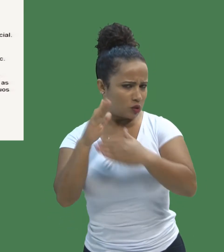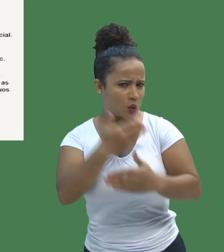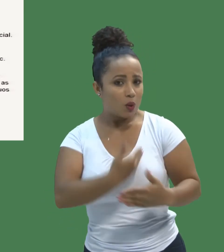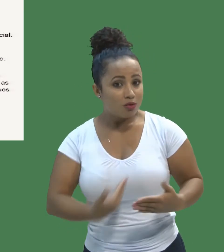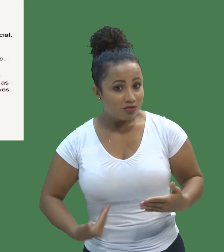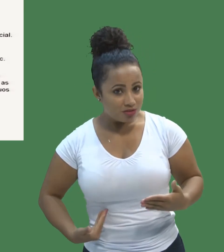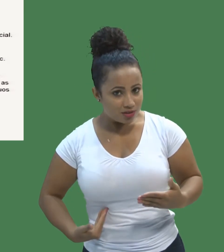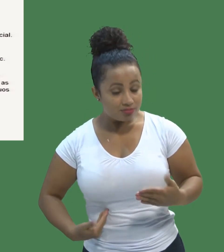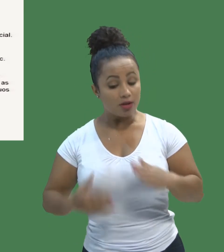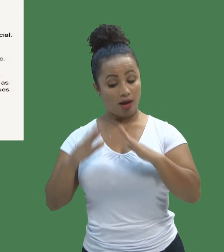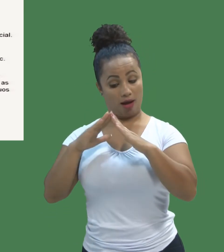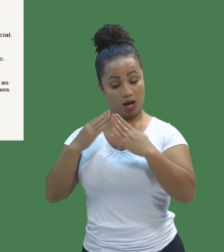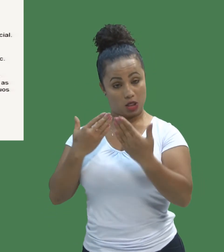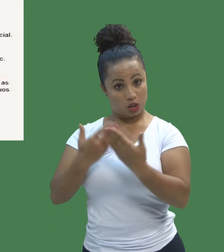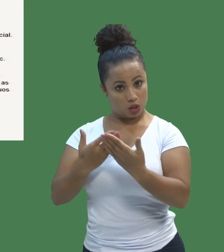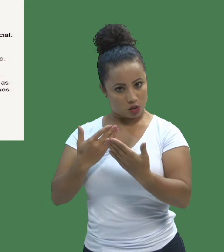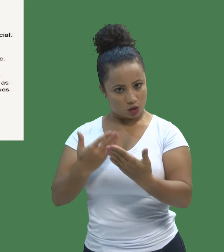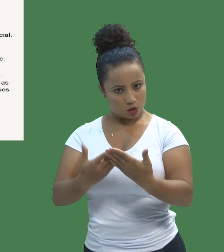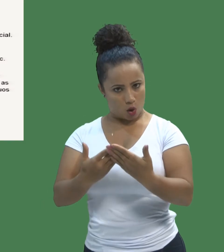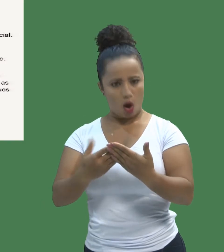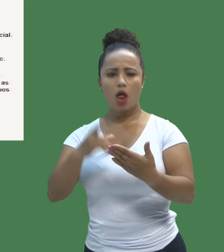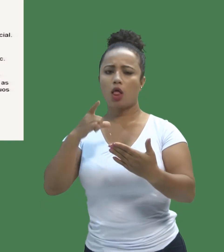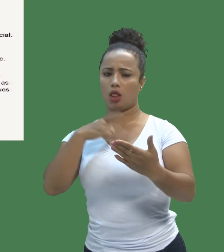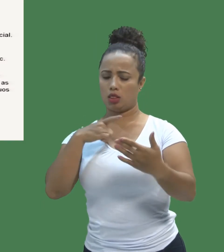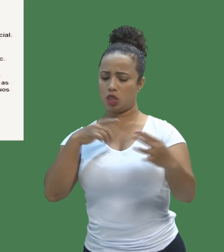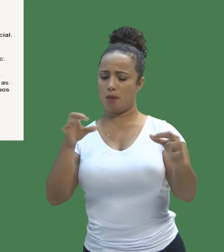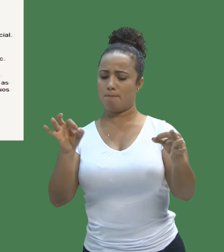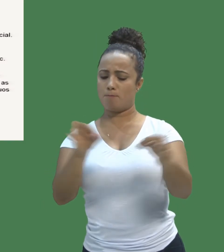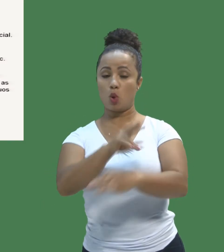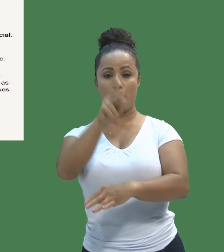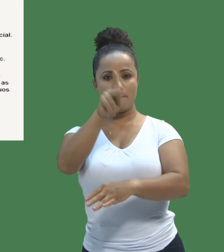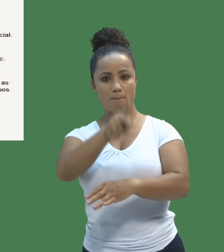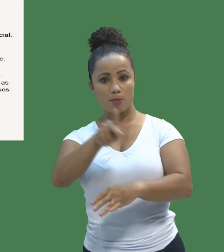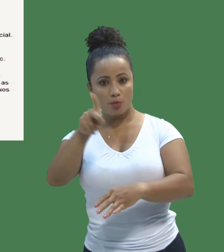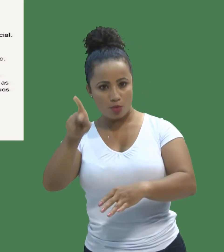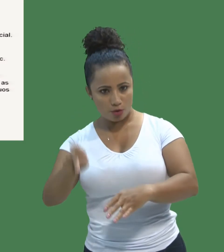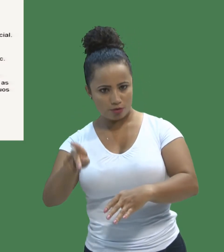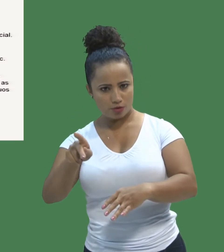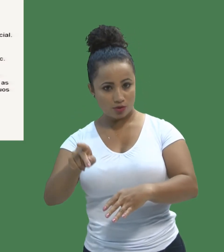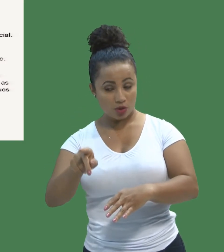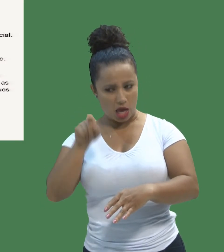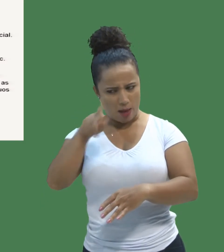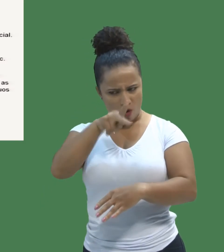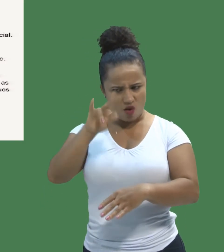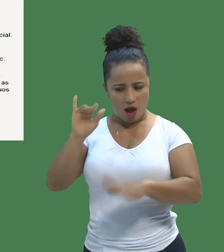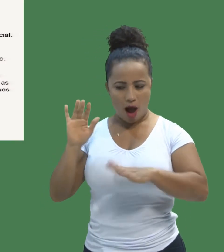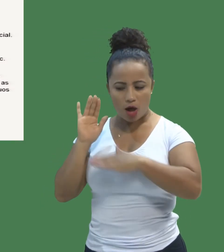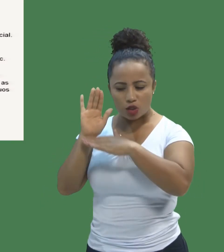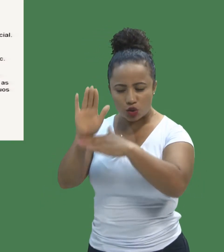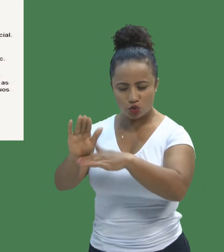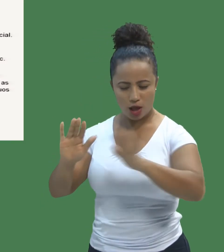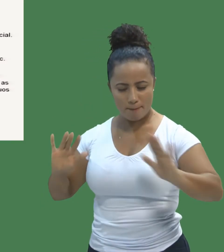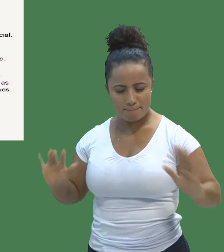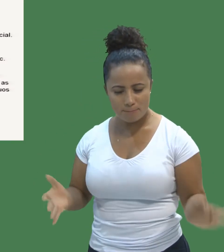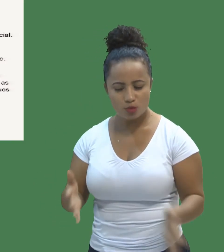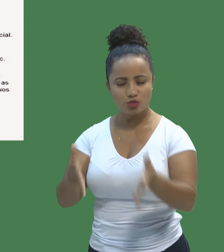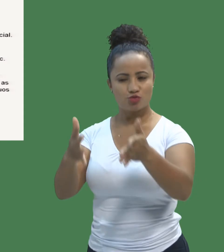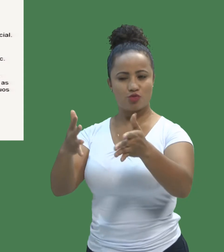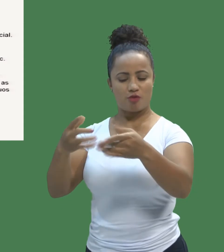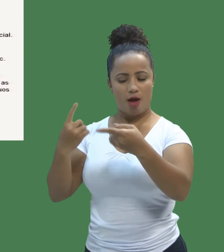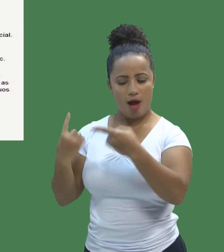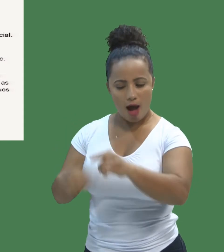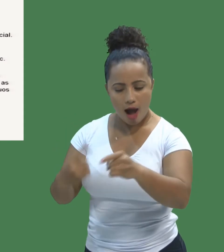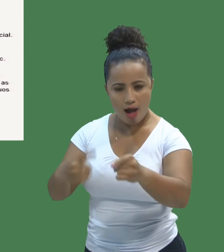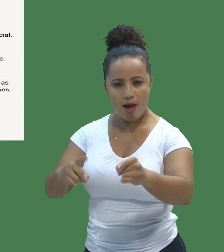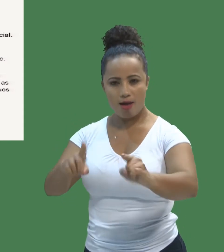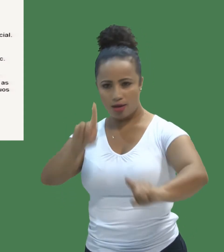que isso significa? Uma escola aparelhada de professores que, ao invés